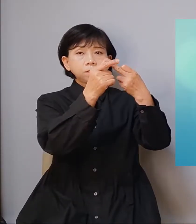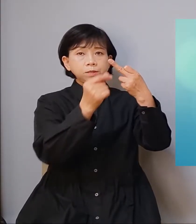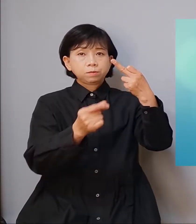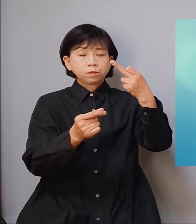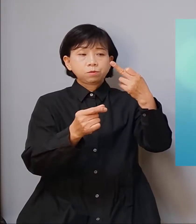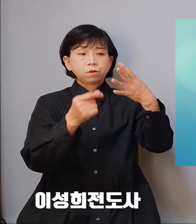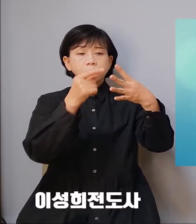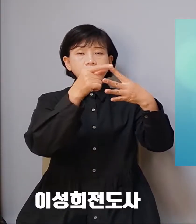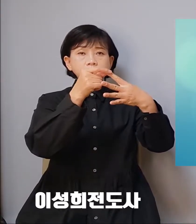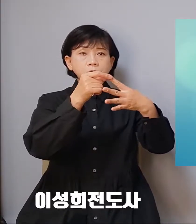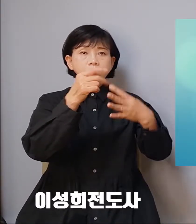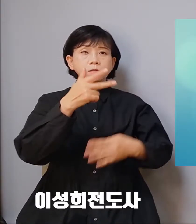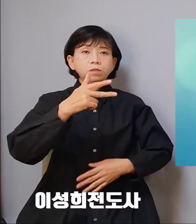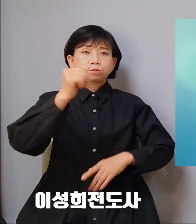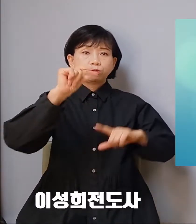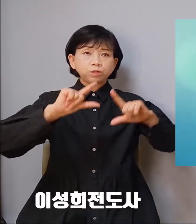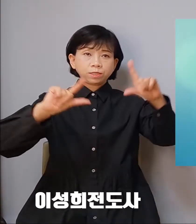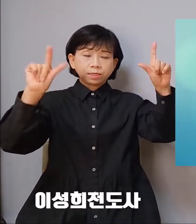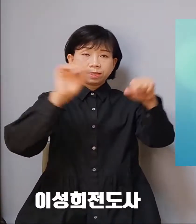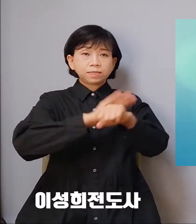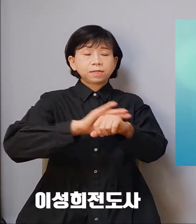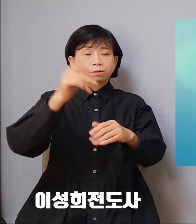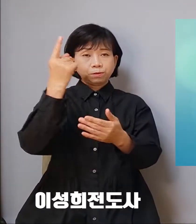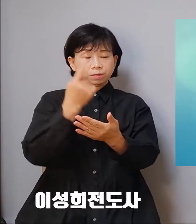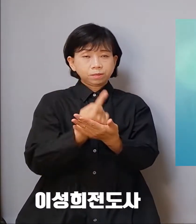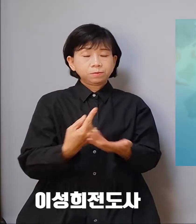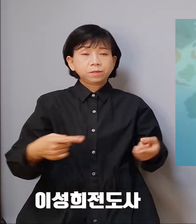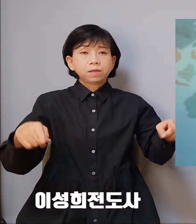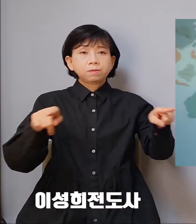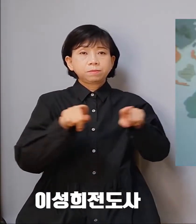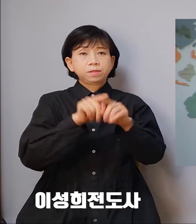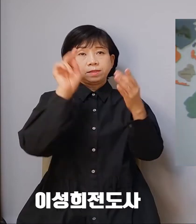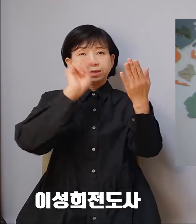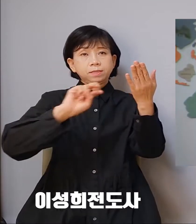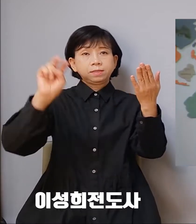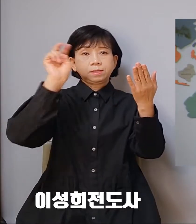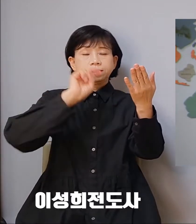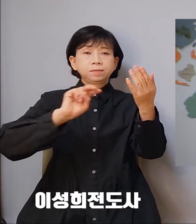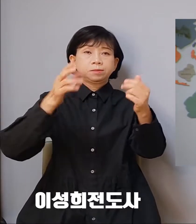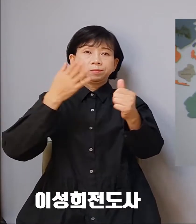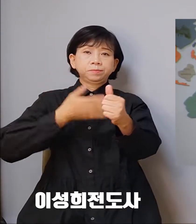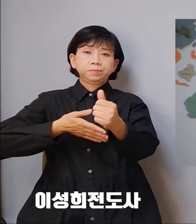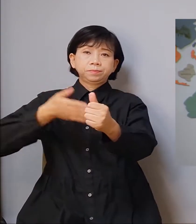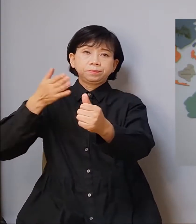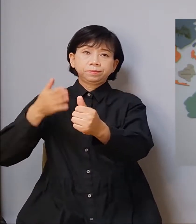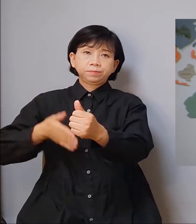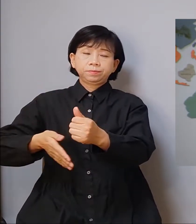첫째 주일입니다. 우리 시간 함께 찬양하겠습니다.